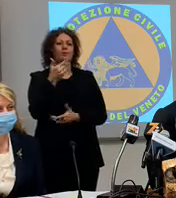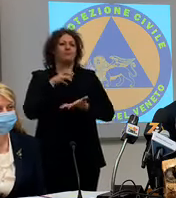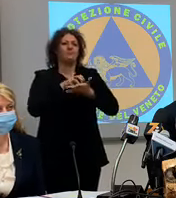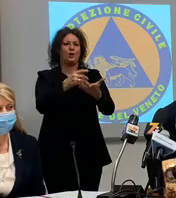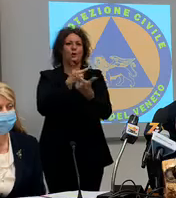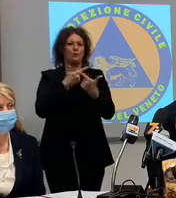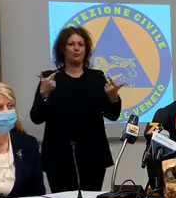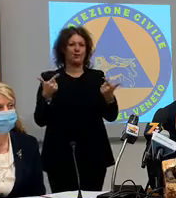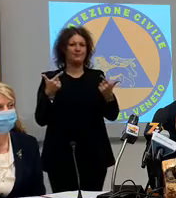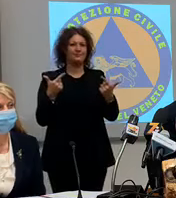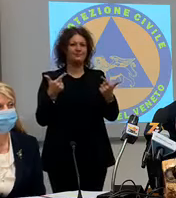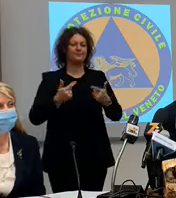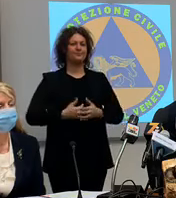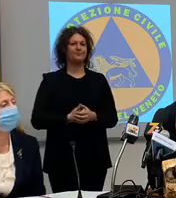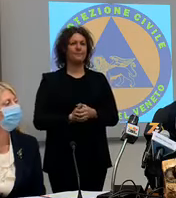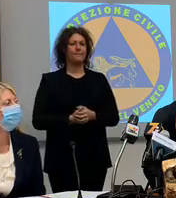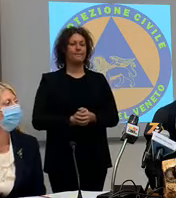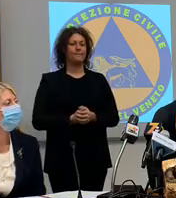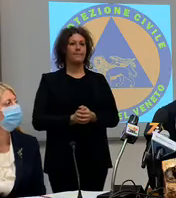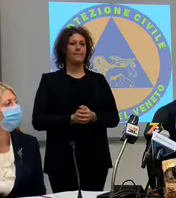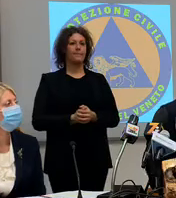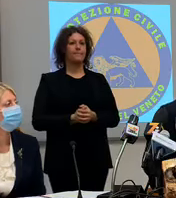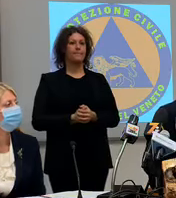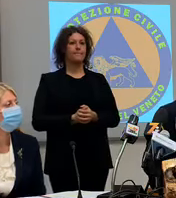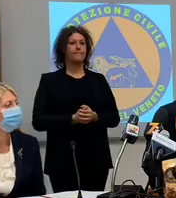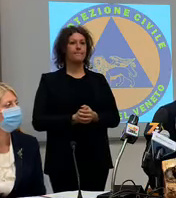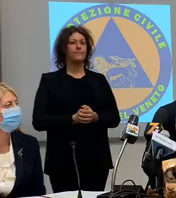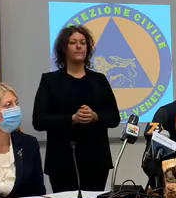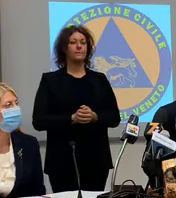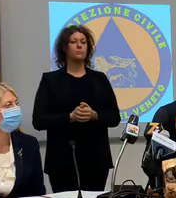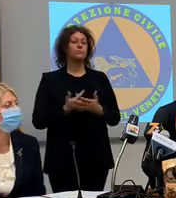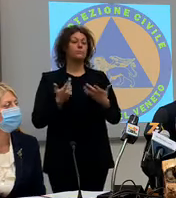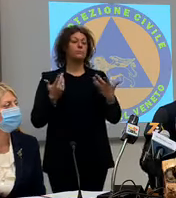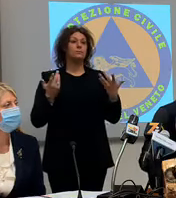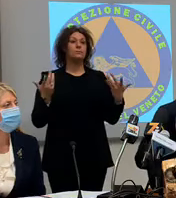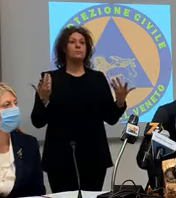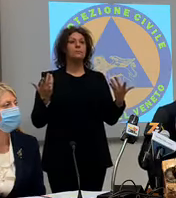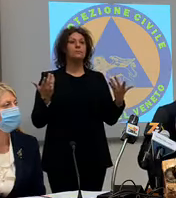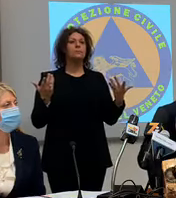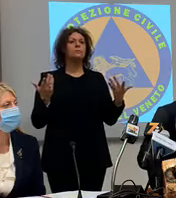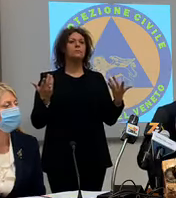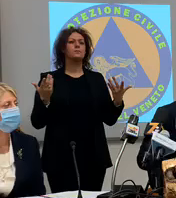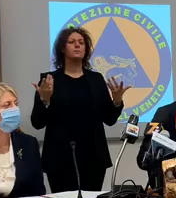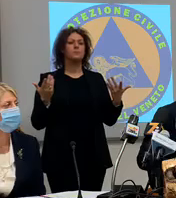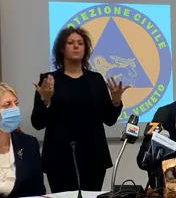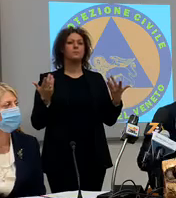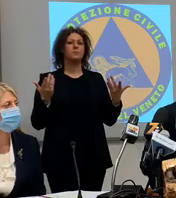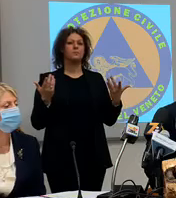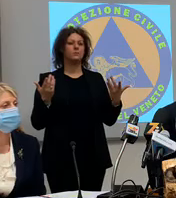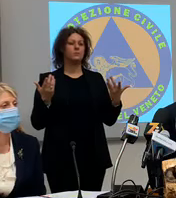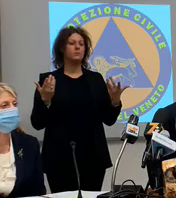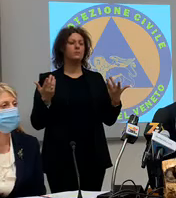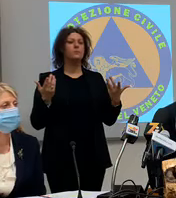possibilità che posso dire che anche il tema di un lavoro di squadra che è stata posta non su richiesta perché se avete osservato il